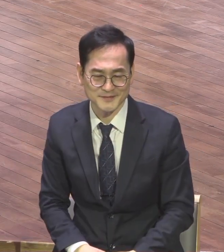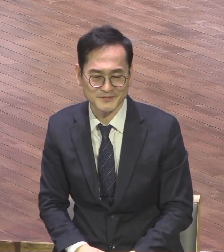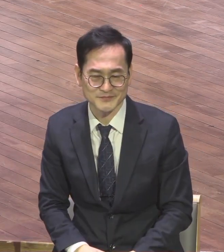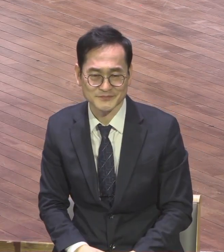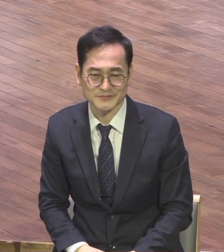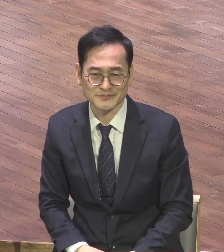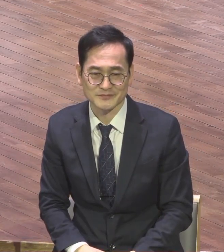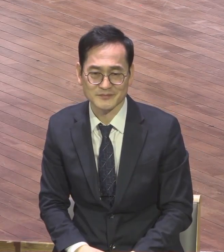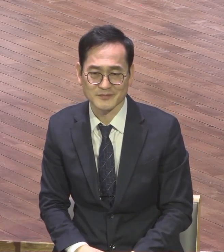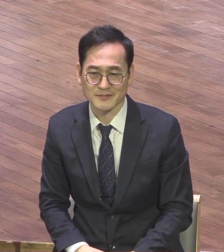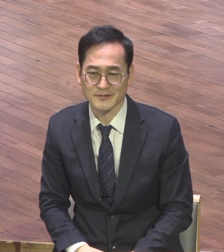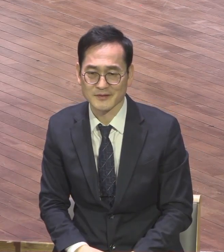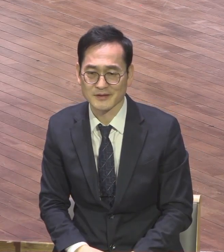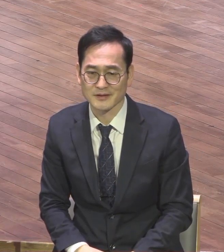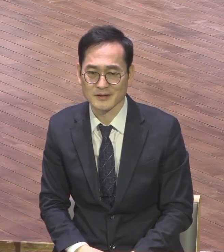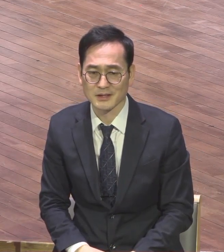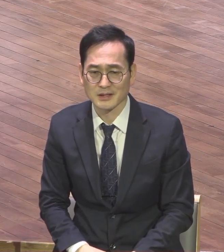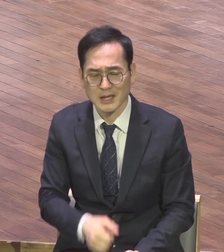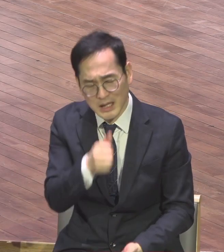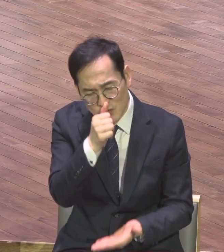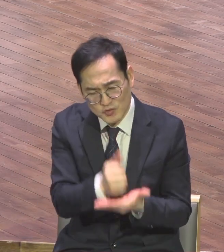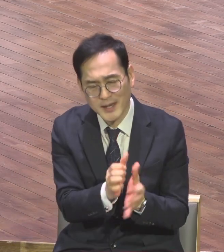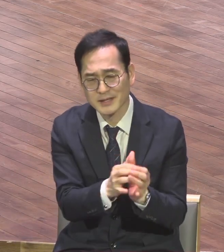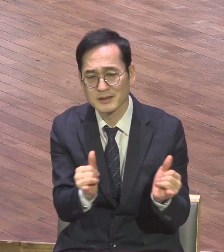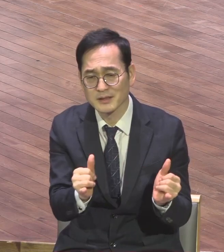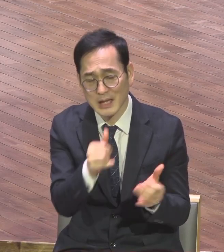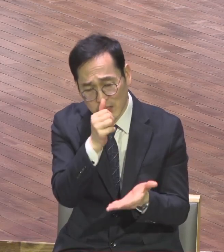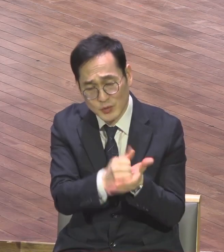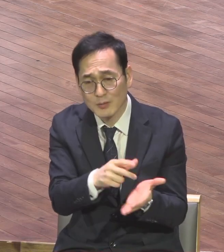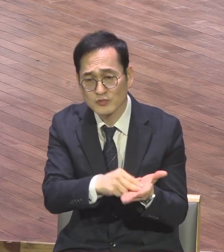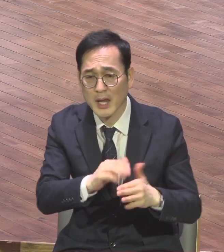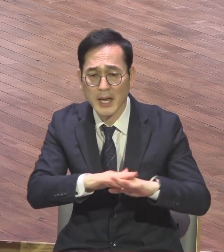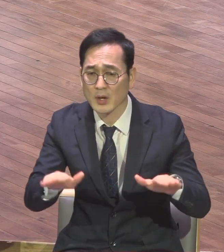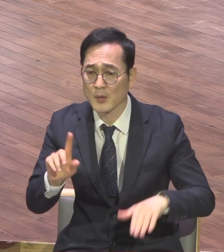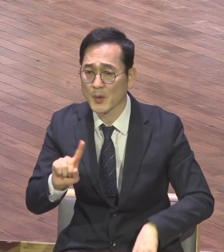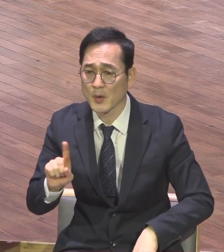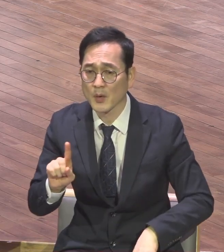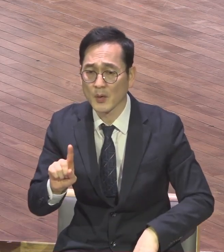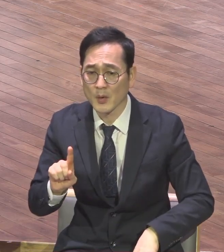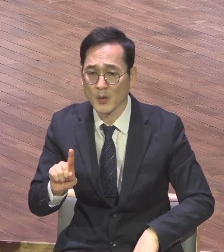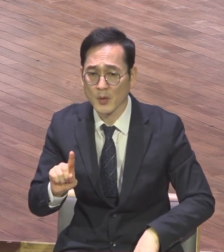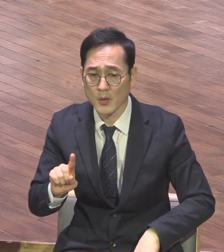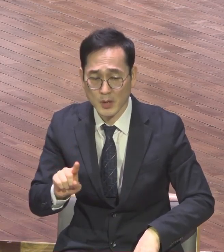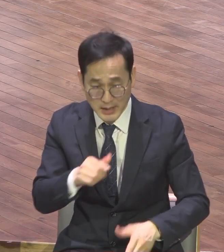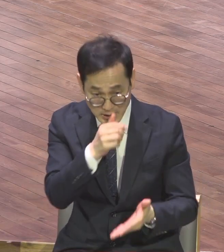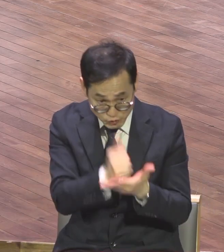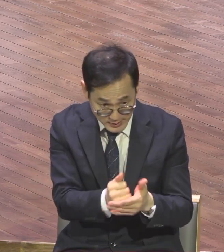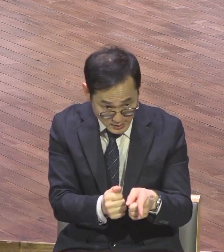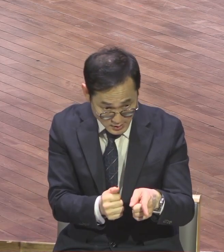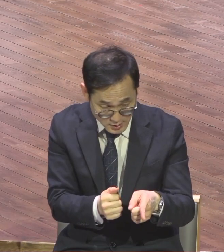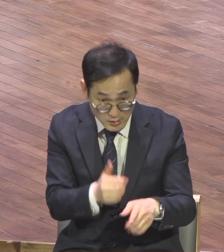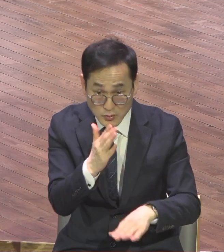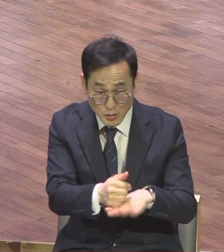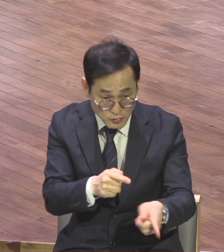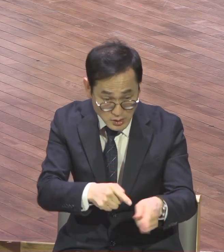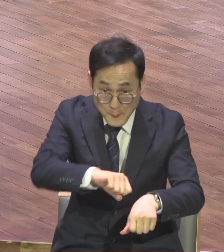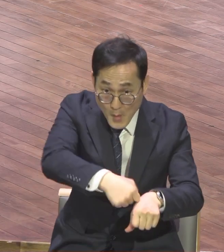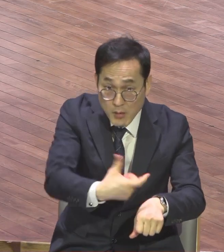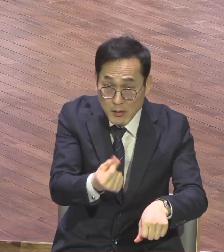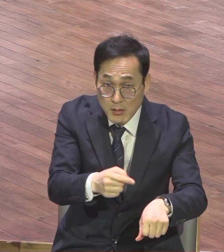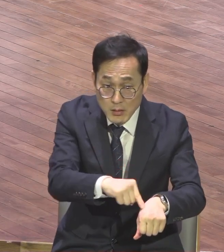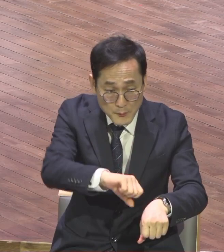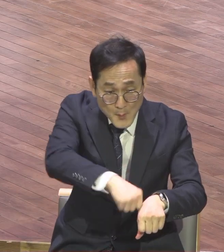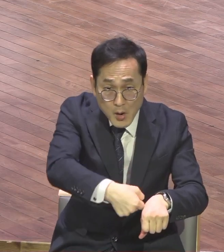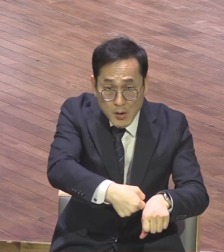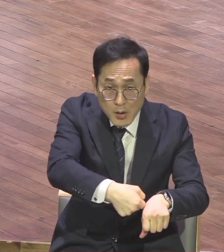이런 죄 문제를 어떻게 해결하느냐? 죄에 대한 해결책은 그 대가를 치러야 돼. 죄는 대가를 치러야 돼요.